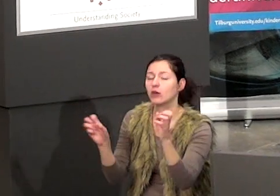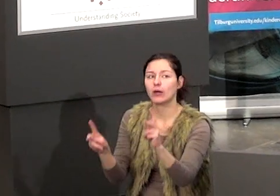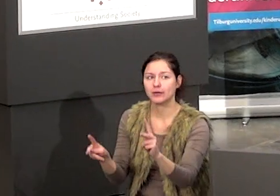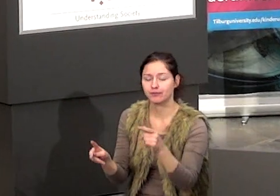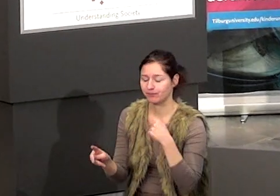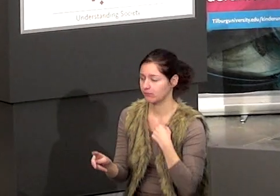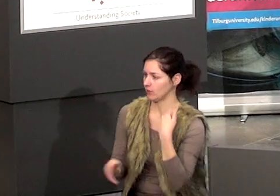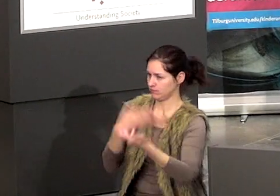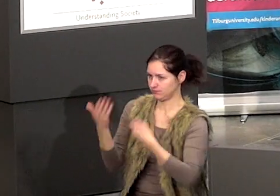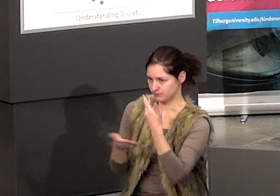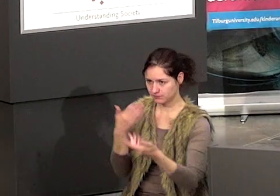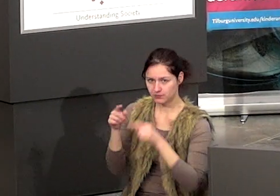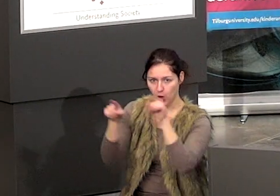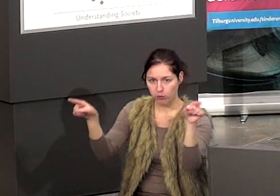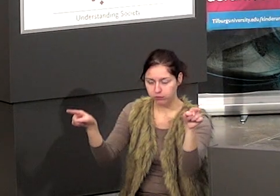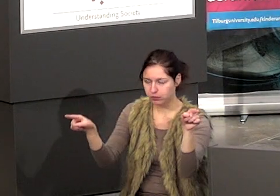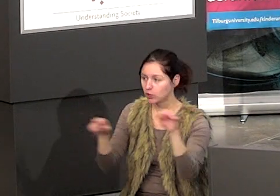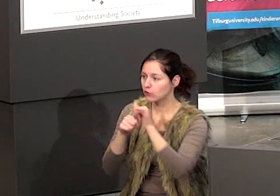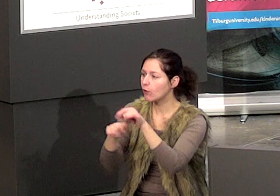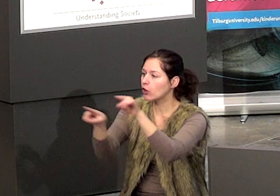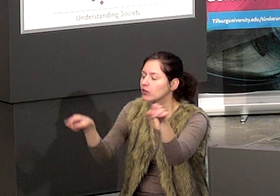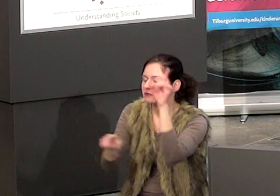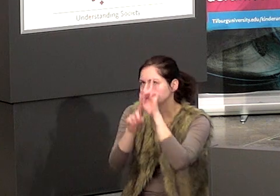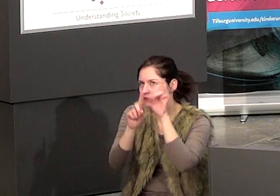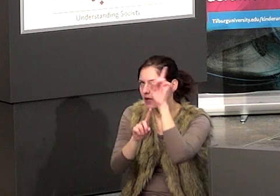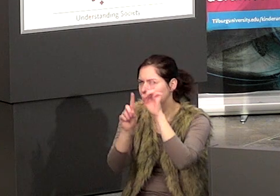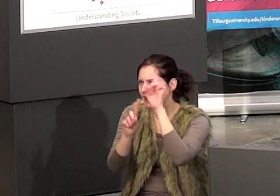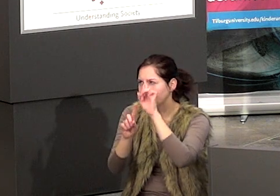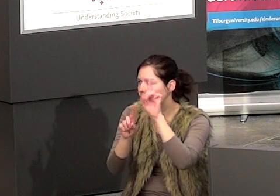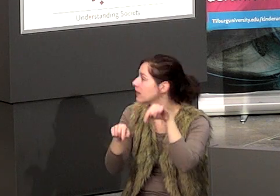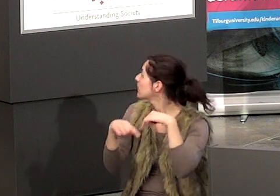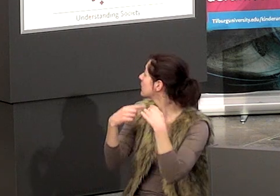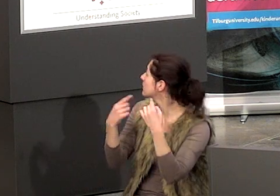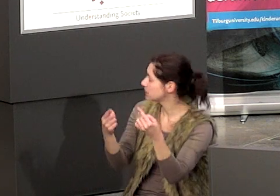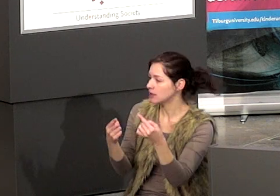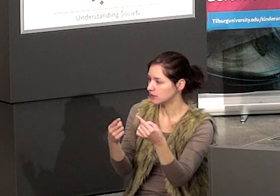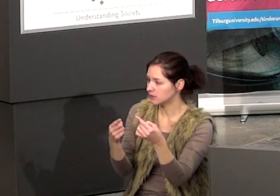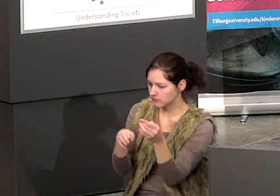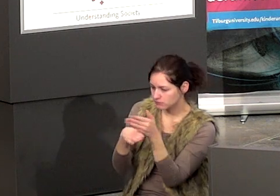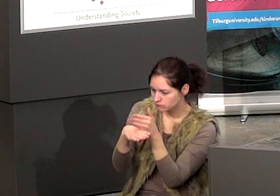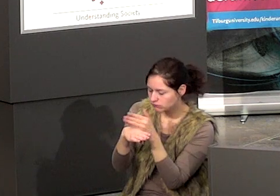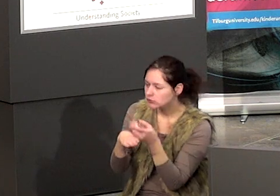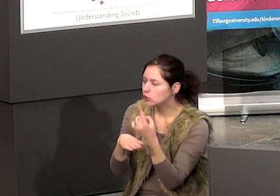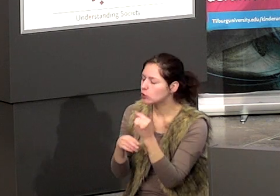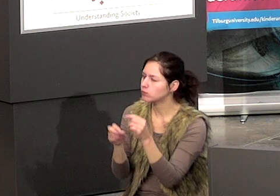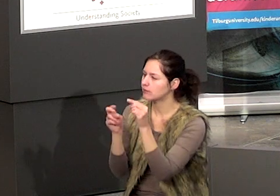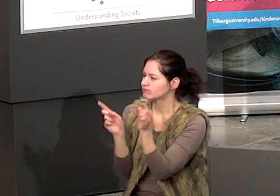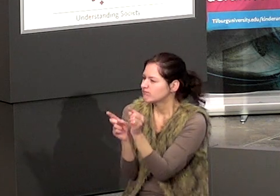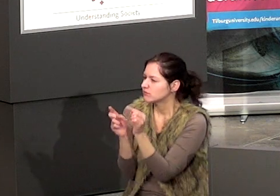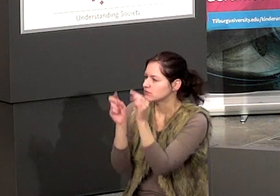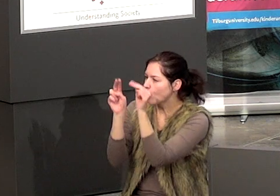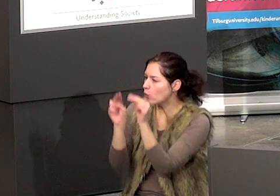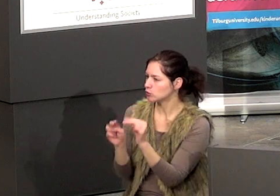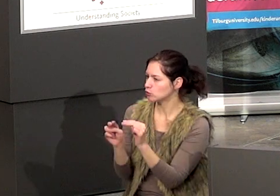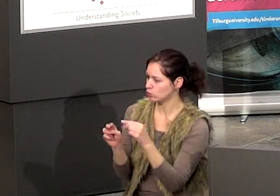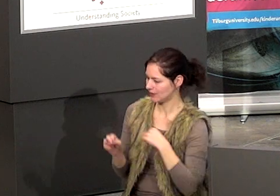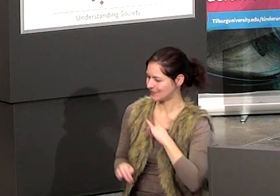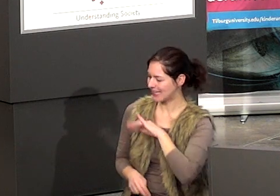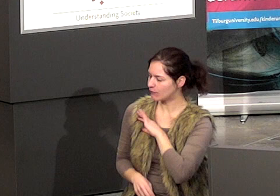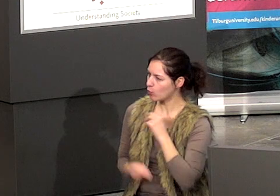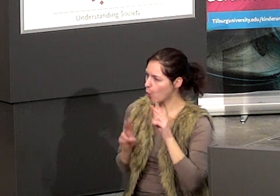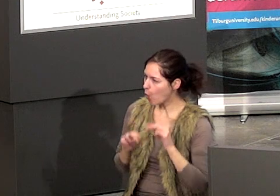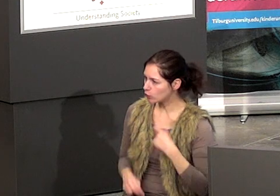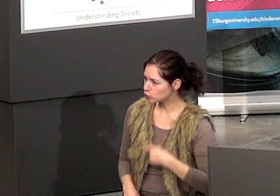en ander vertel, een beetje aan het denken zet. Dat we dan in het midden een heel klein onderzoekje doen. Ik heb ook onderzoekers, hè, dus ik ben onderzoeker, dus ik heb